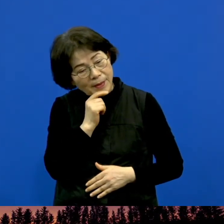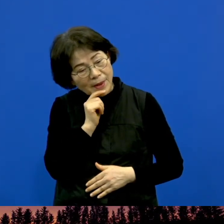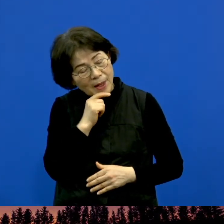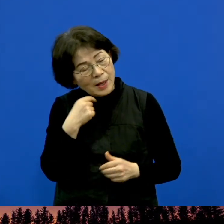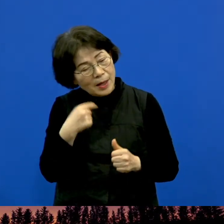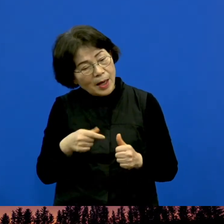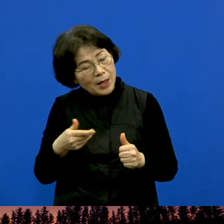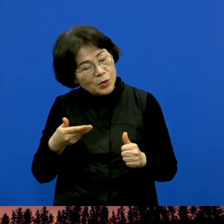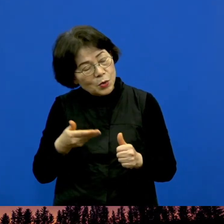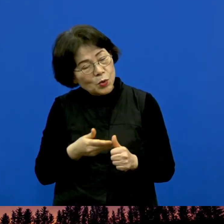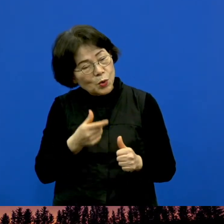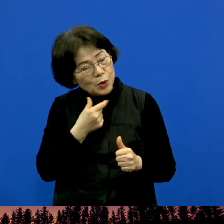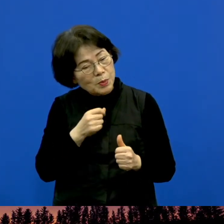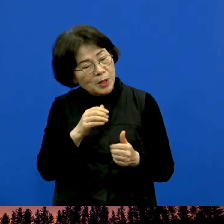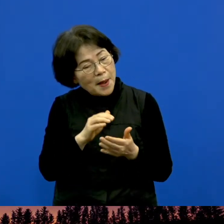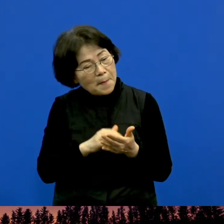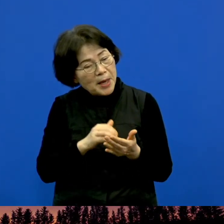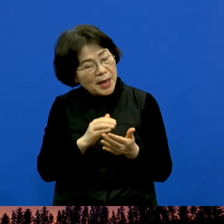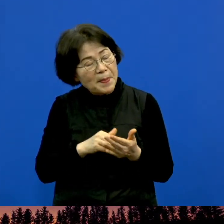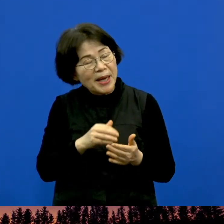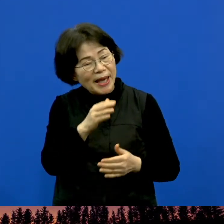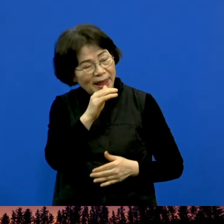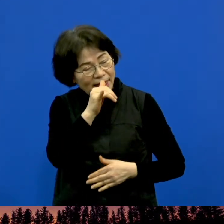가르쳐주고 싶은데 비밀이 있다.